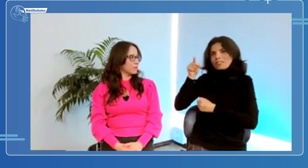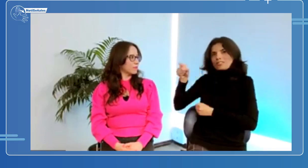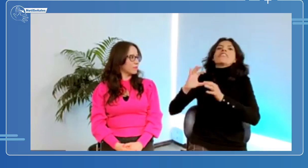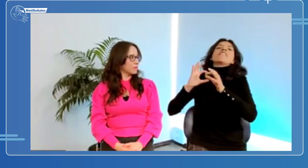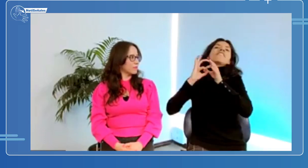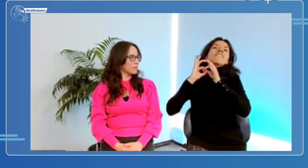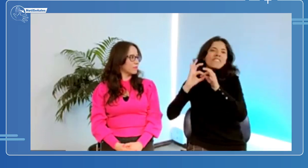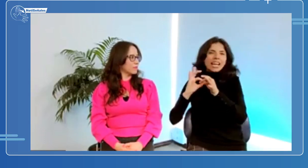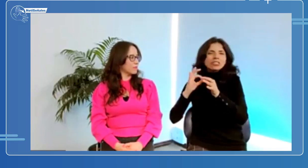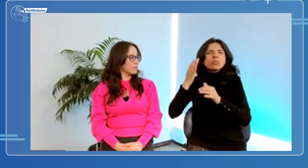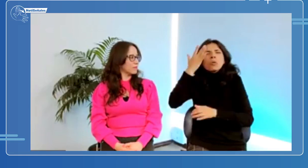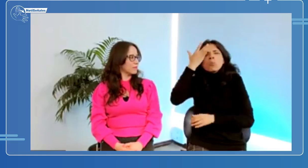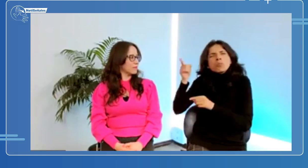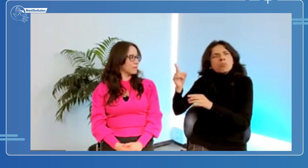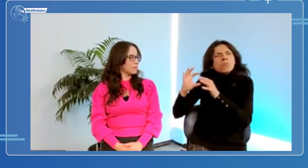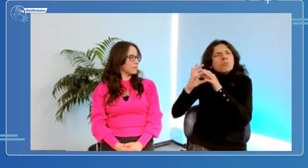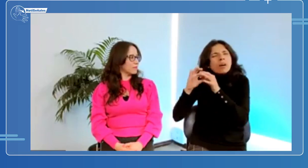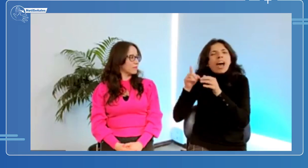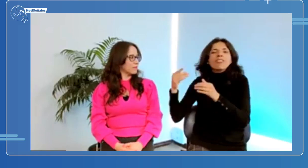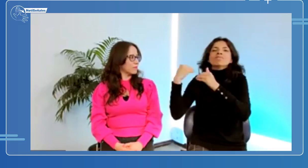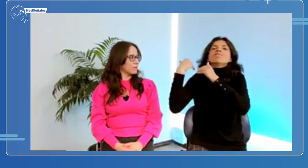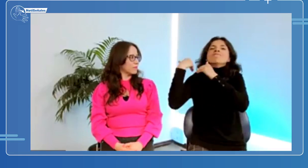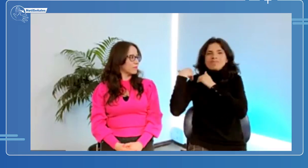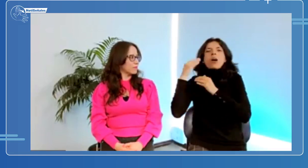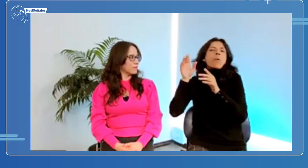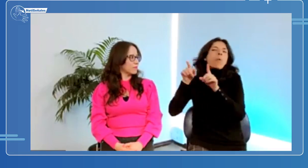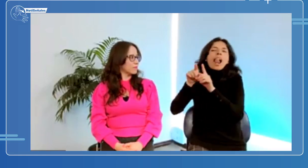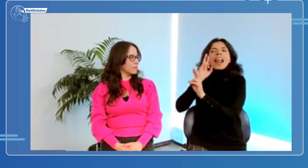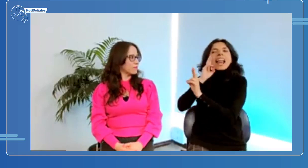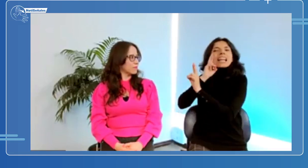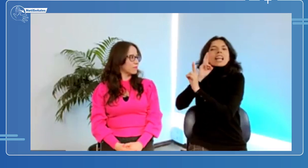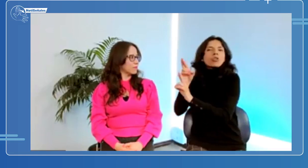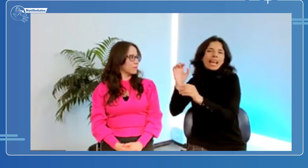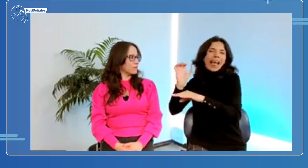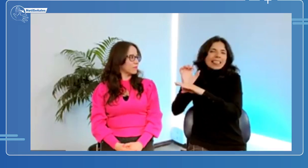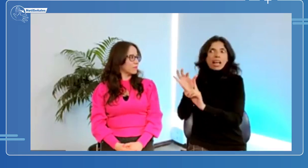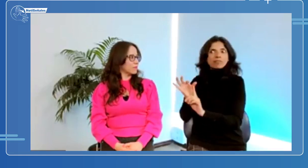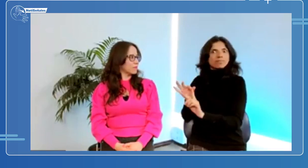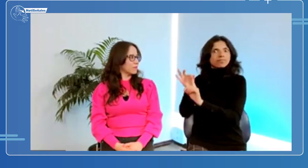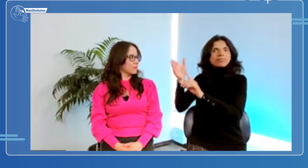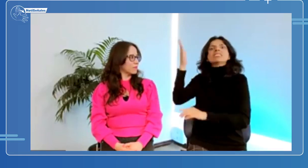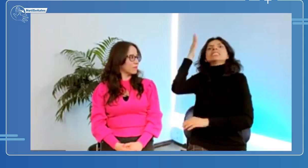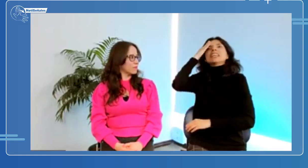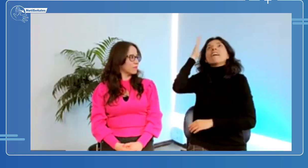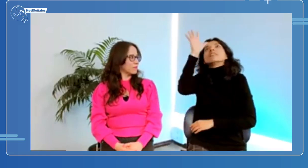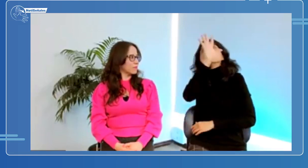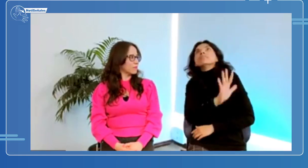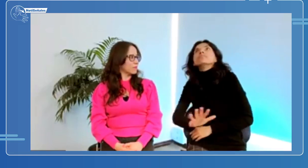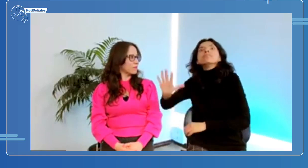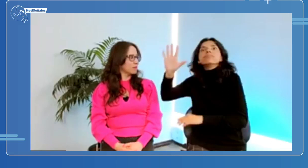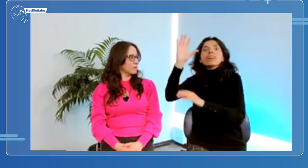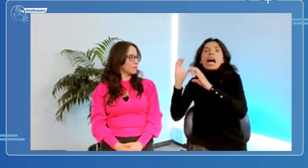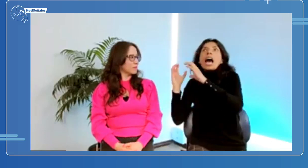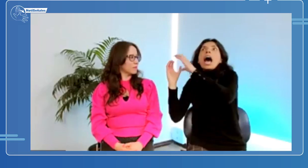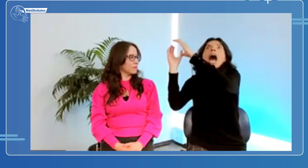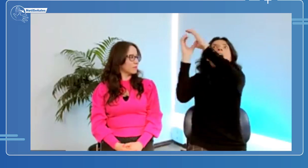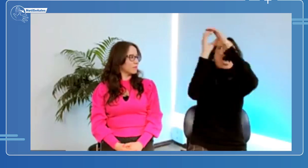un convenio con Penascol. ¿Pero por qué con Penascol? Pues porque ese reconocimiento que tiene como entidad, aparte